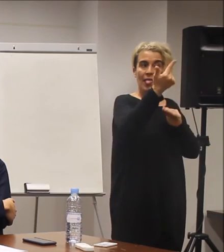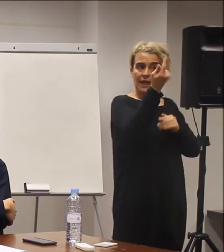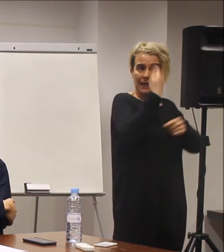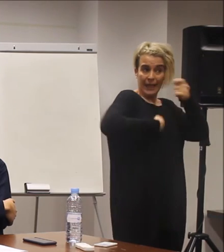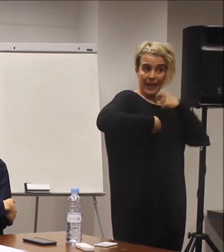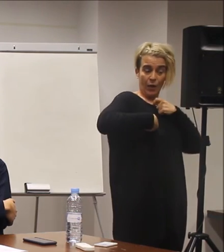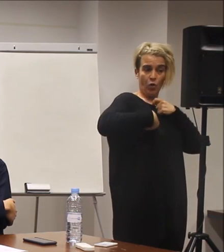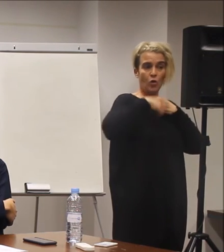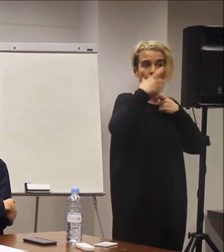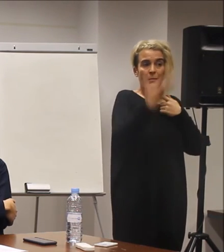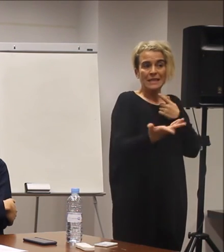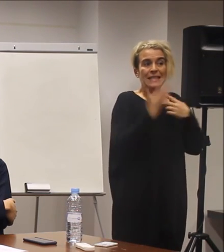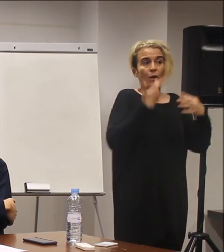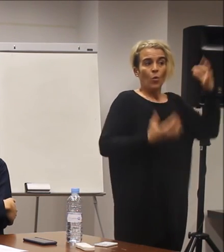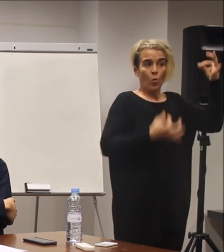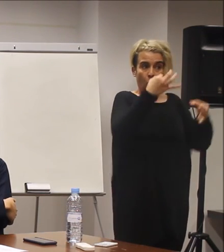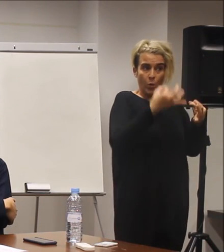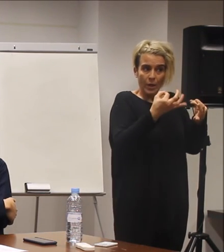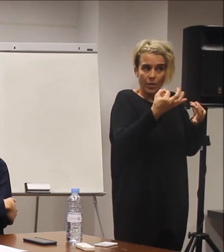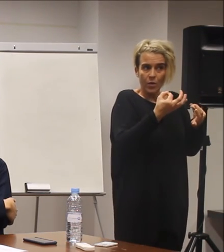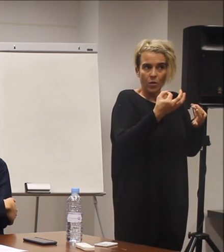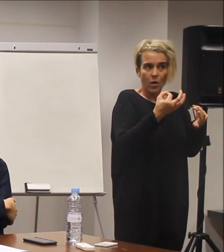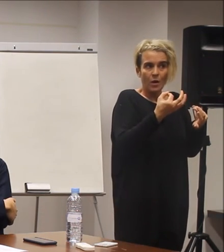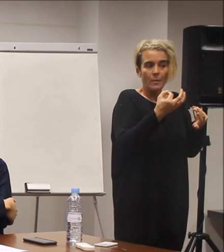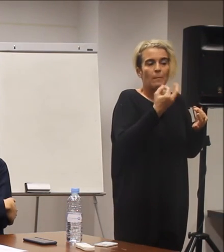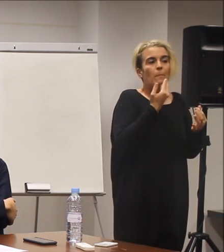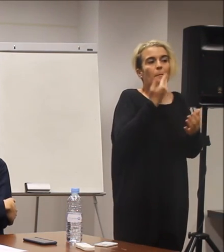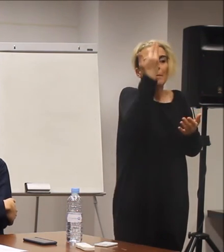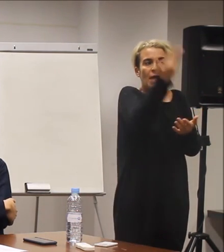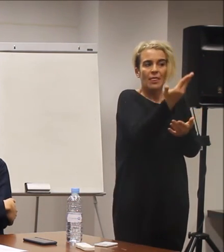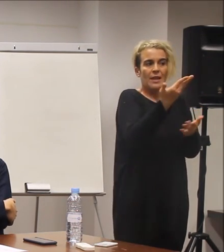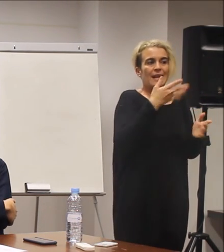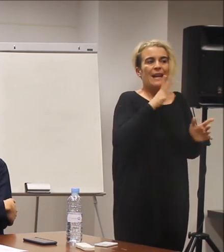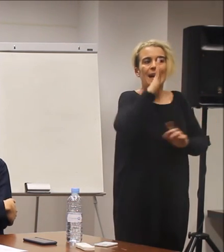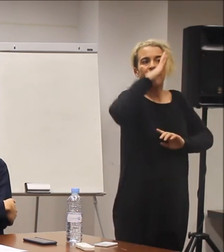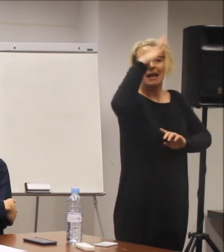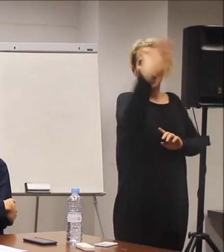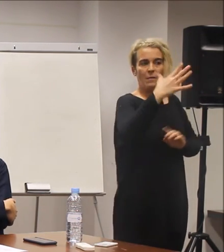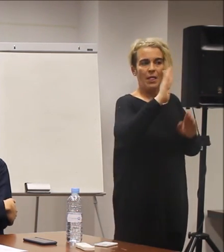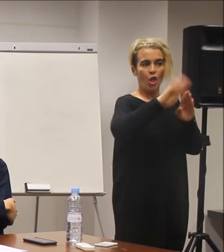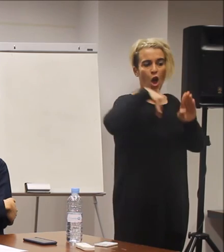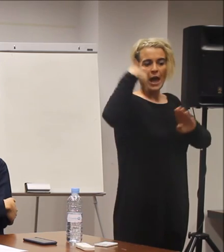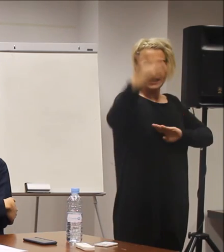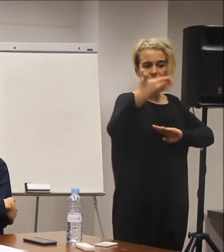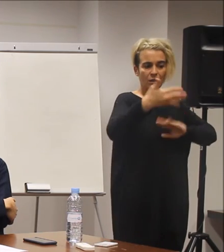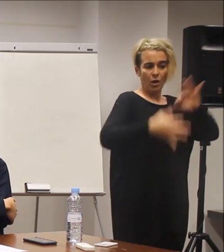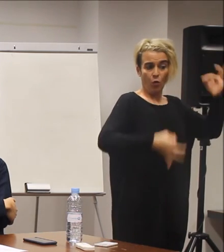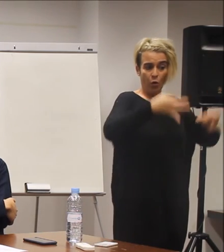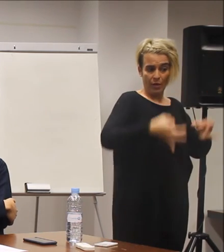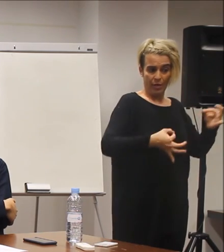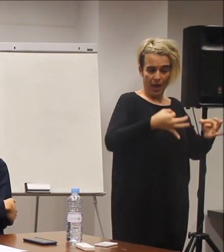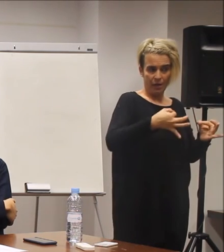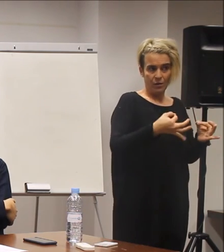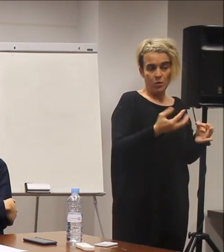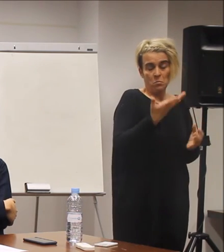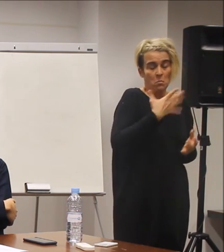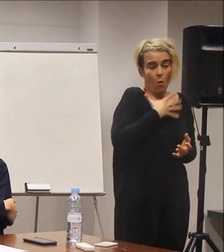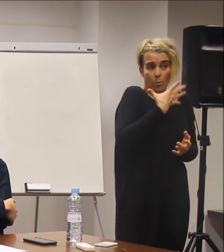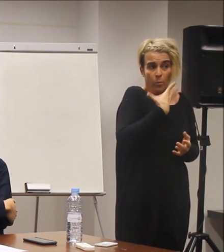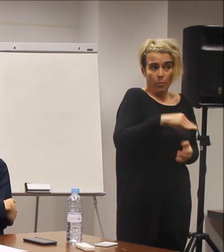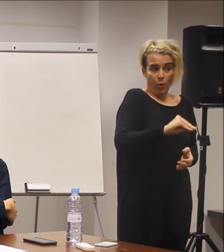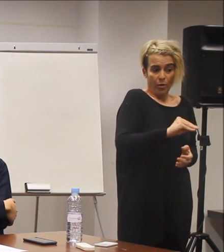fe, interponer una reclamación extrajudicial. Entonces, interpone esta reclamación extrajudicial, lo podéis hacer